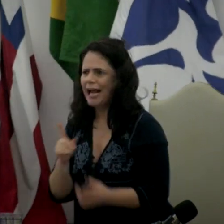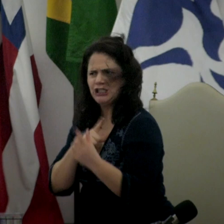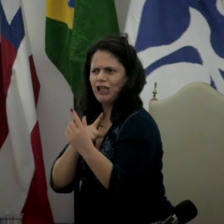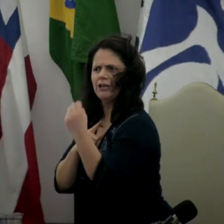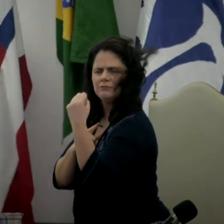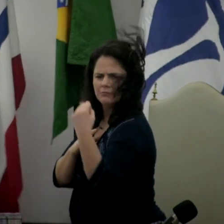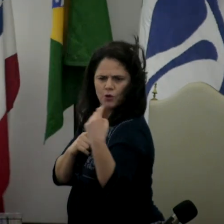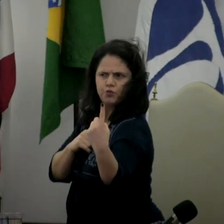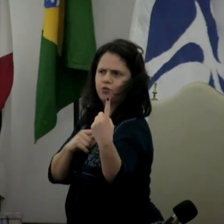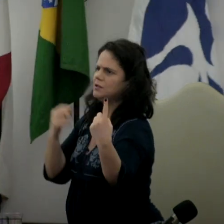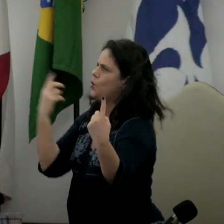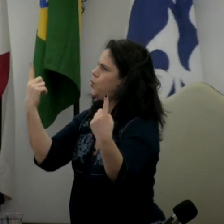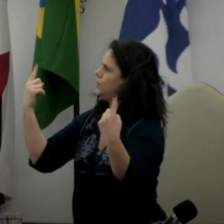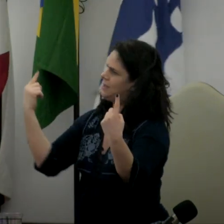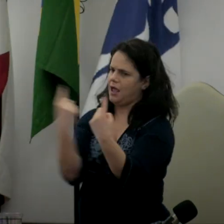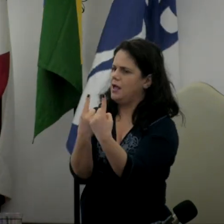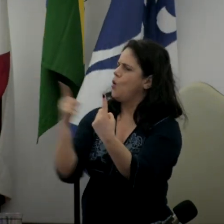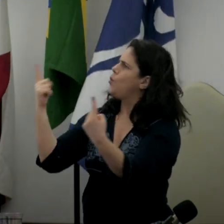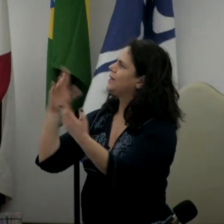da Suíça que vieram para o Brasil.